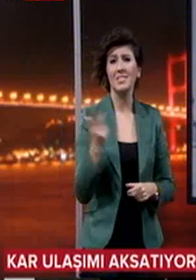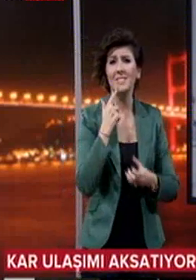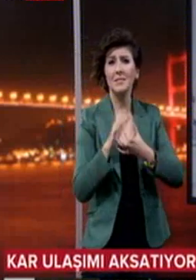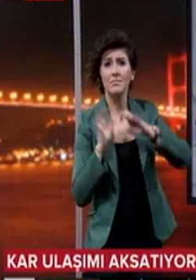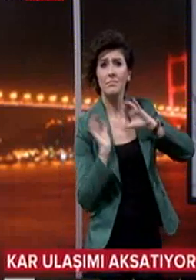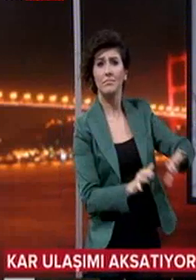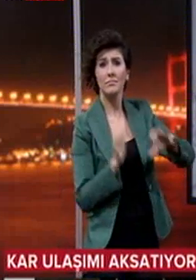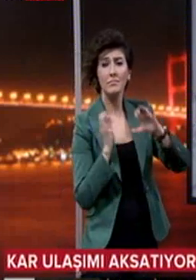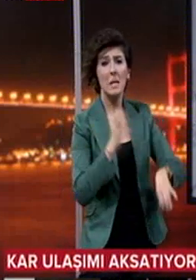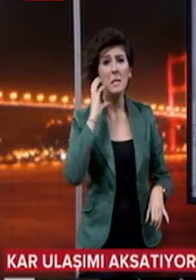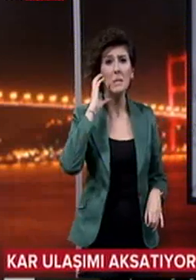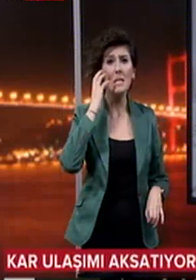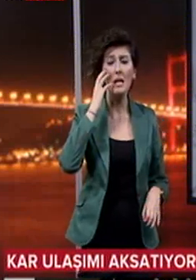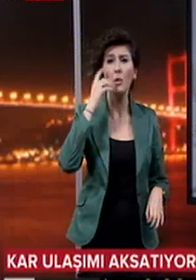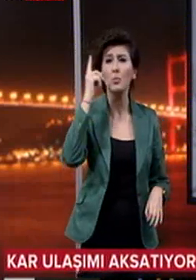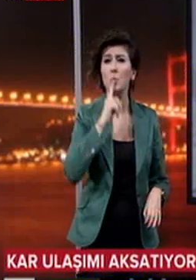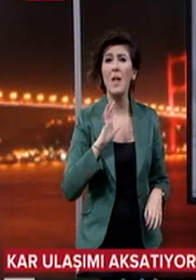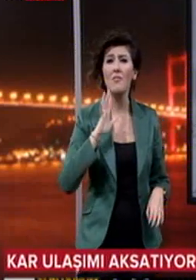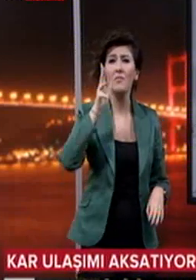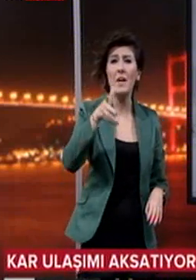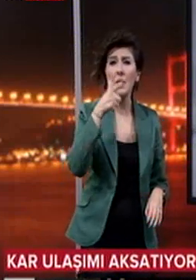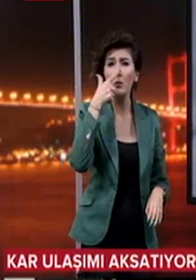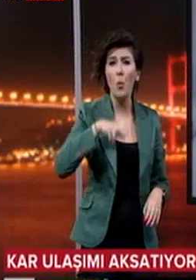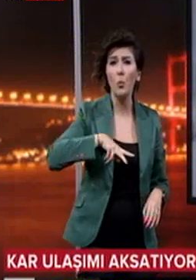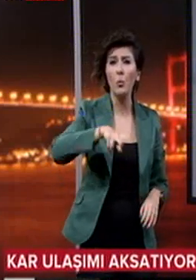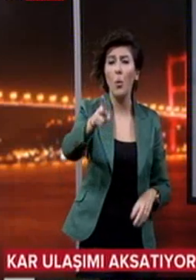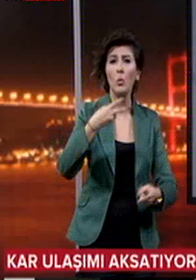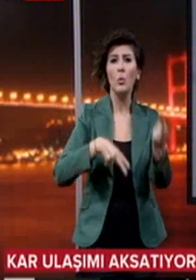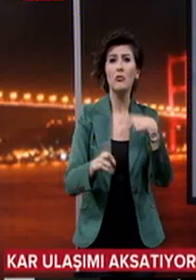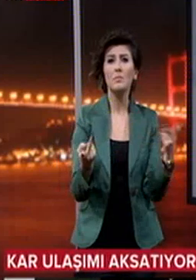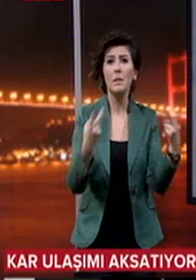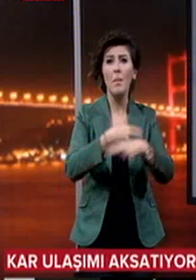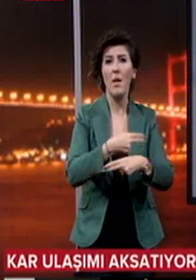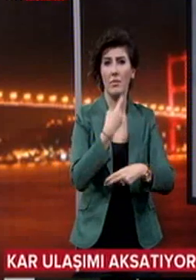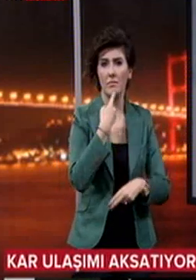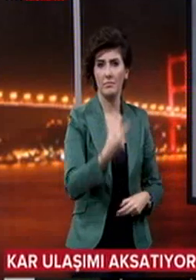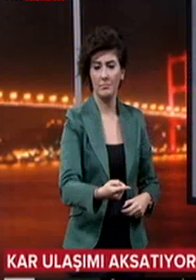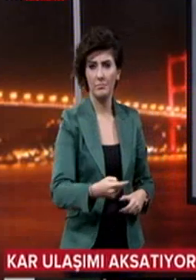Şiddetli kar yağışı yüzünden Sakarya'da da yüzden fazla köy yolu ulaşıma kapandı.